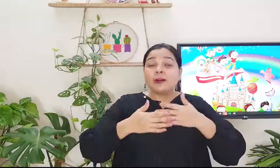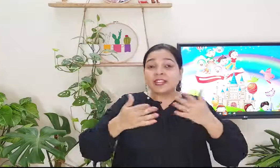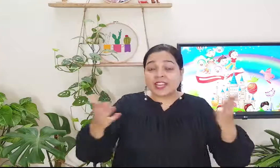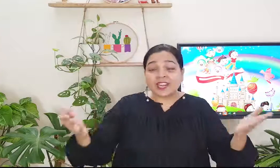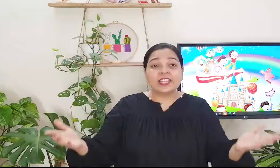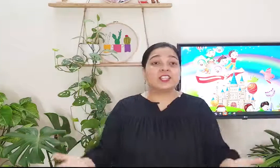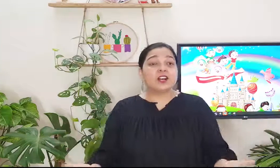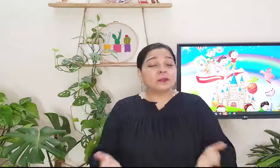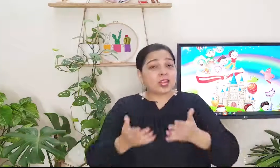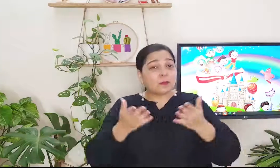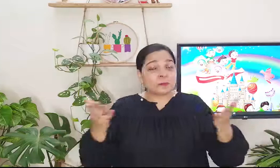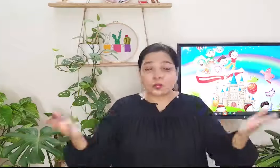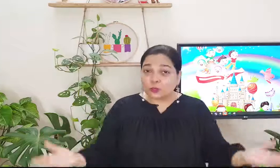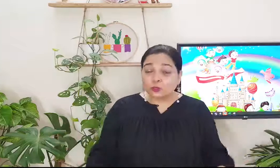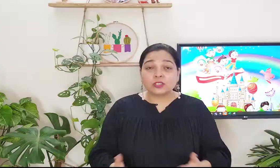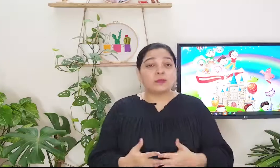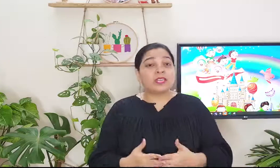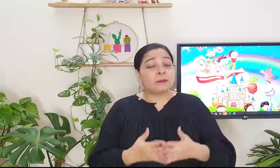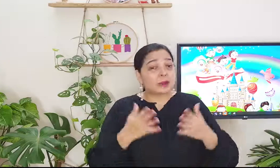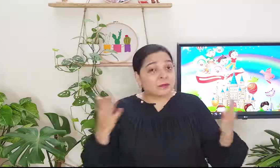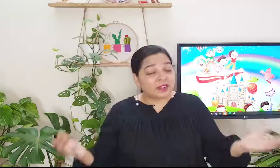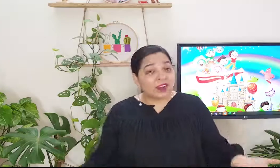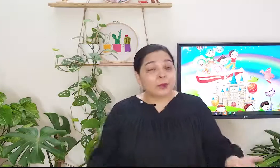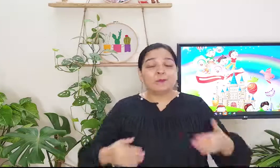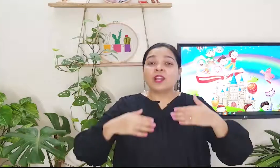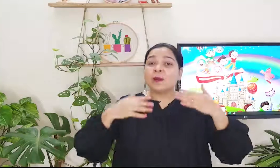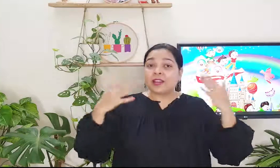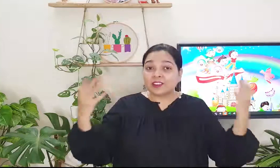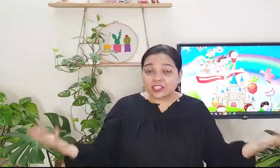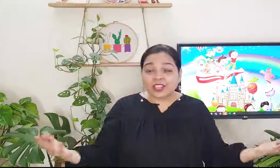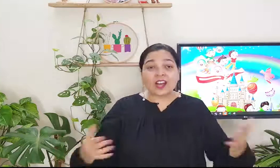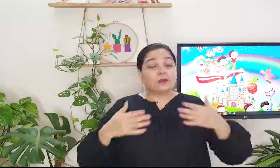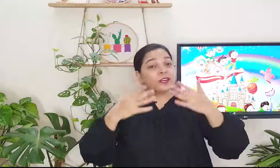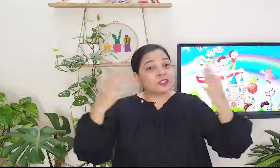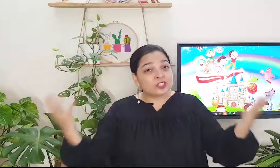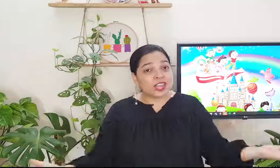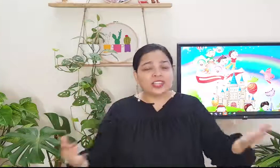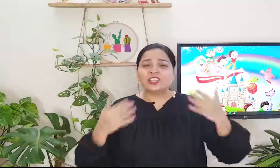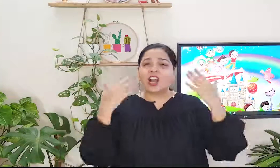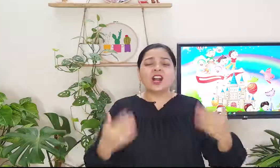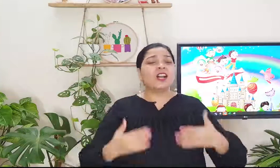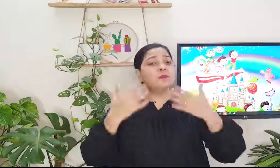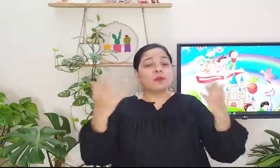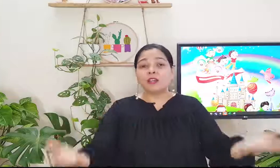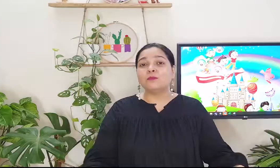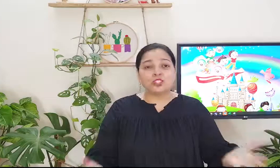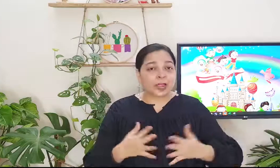স্কুলে, খেলার জায়গা, যেখানে বন্ধুদের সাথে থাকি, আমাদের পরিবার, আত্মীয় স্বজন, আমাদের প্রতিবেশী,